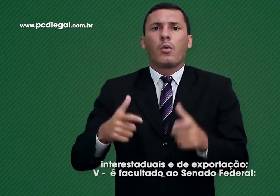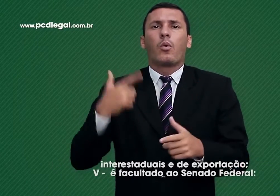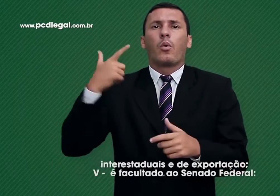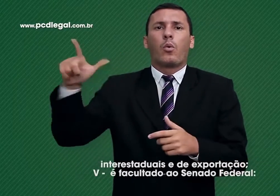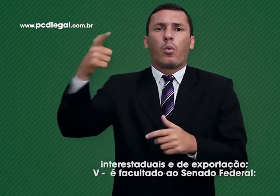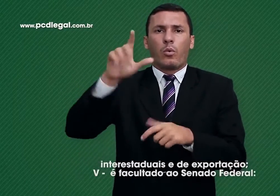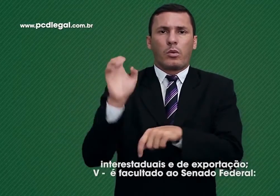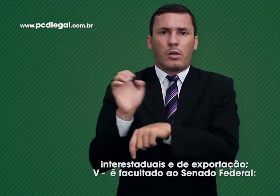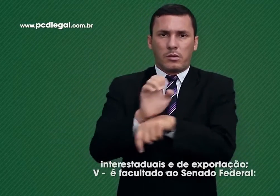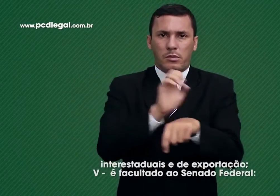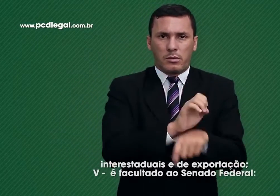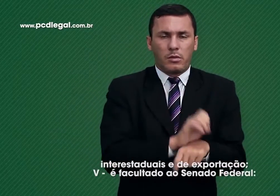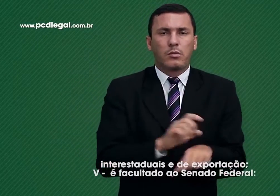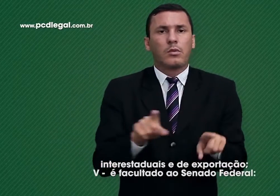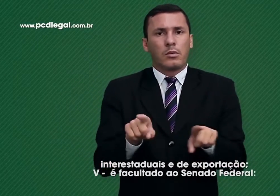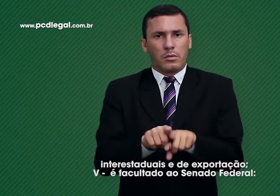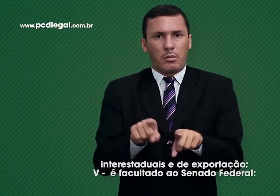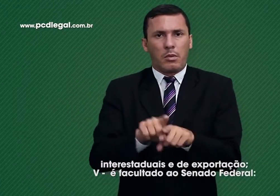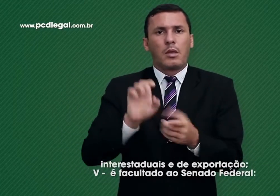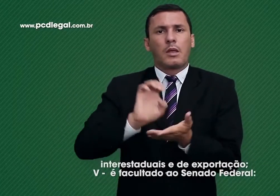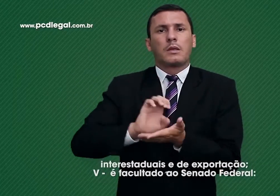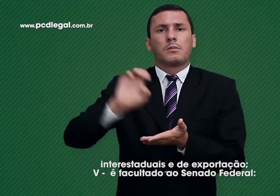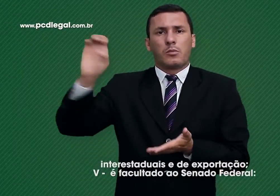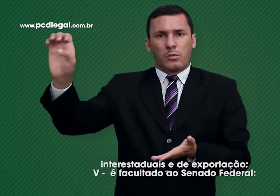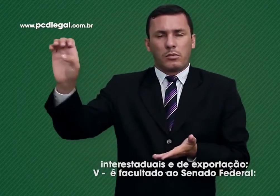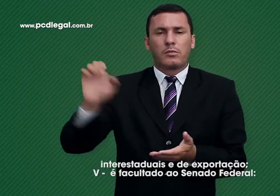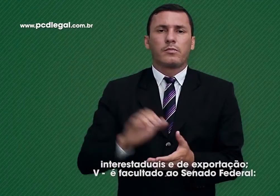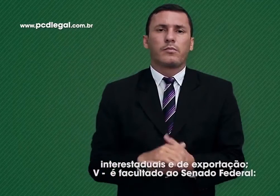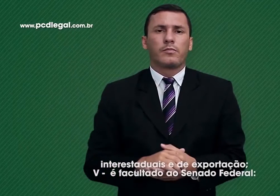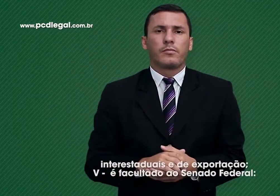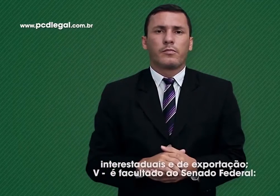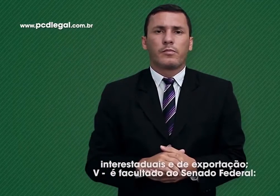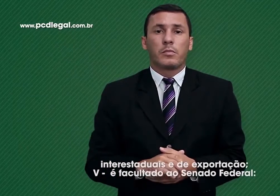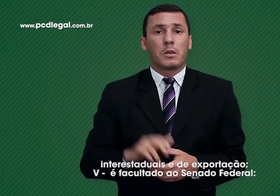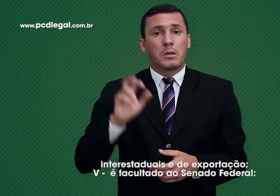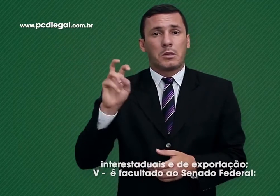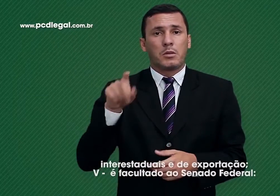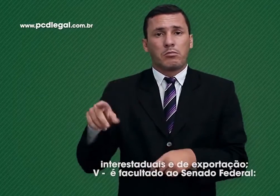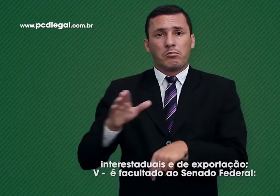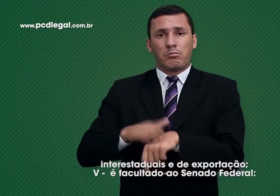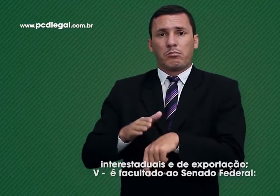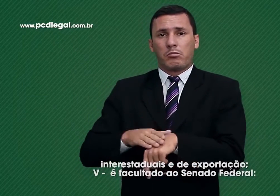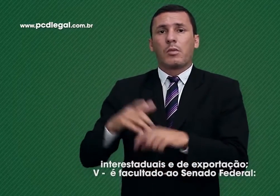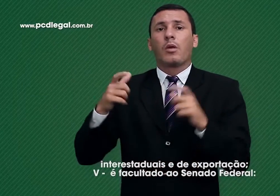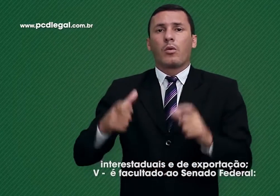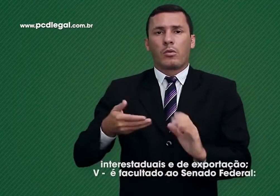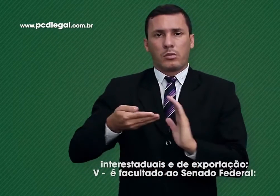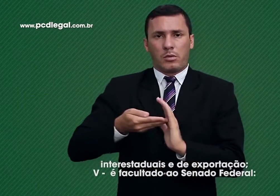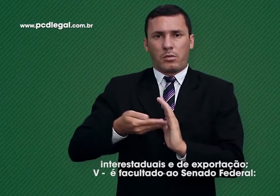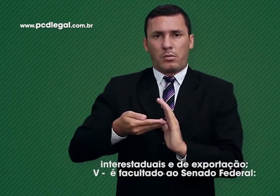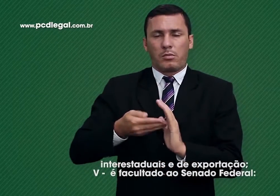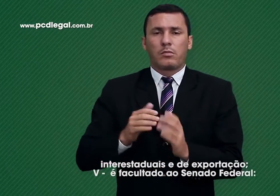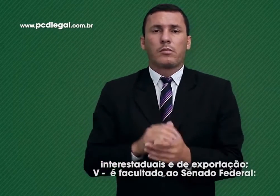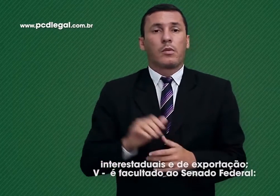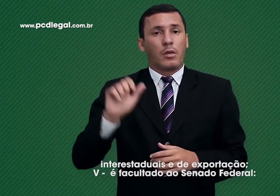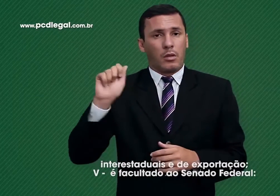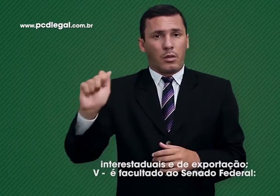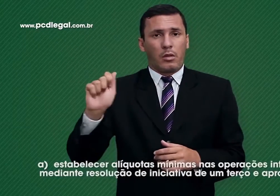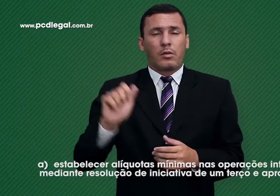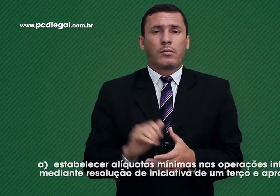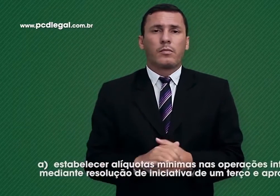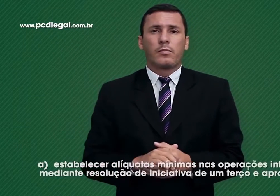prestações interestaduais e de exportação. 5. É facultado ao Senado